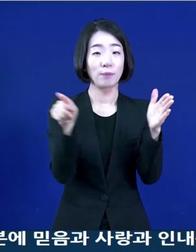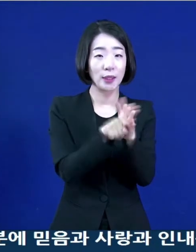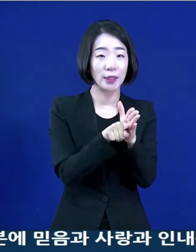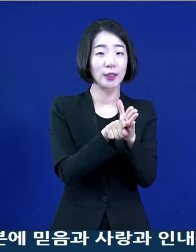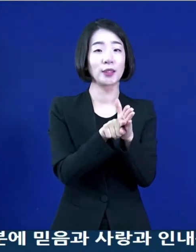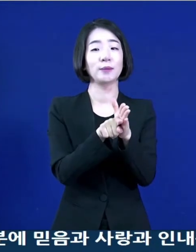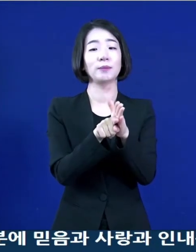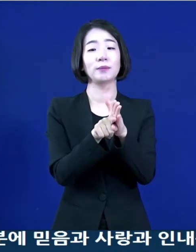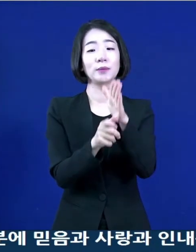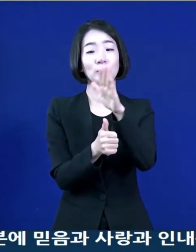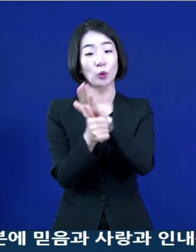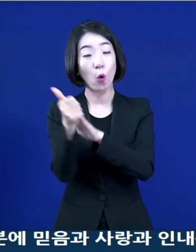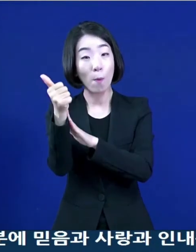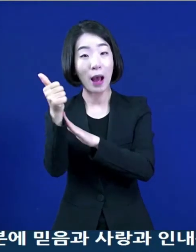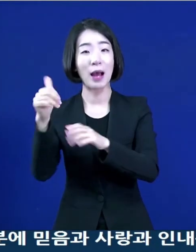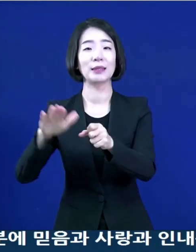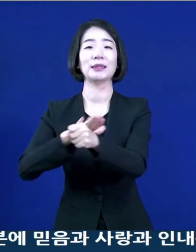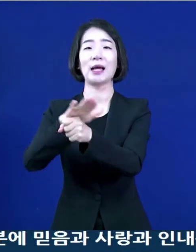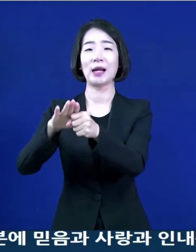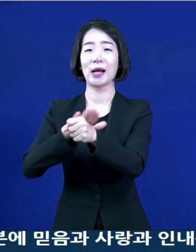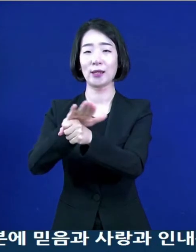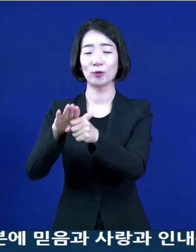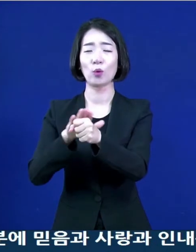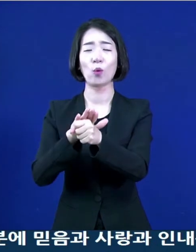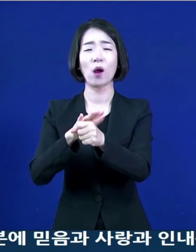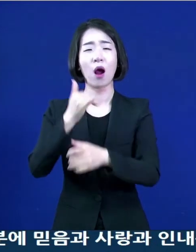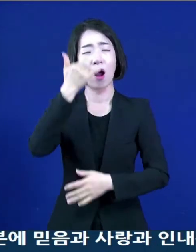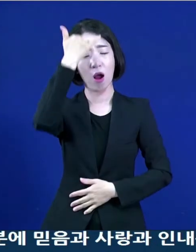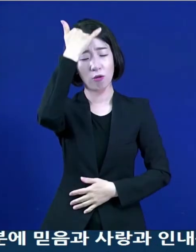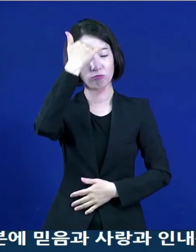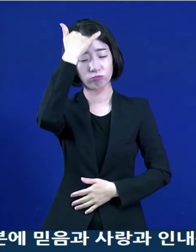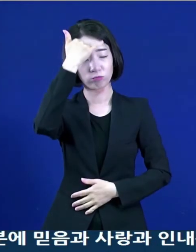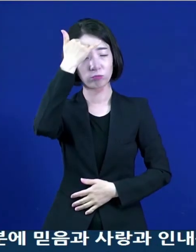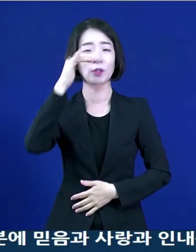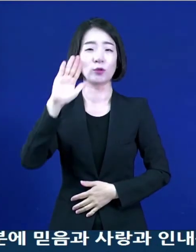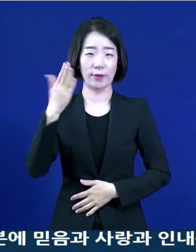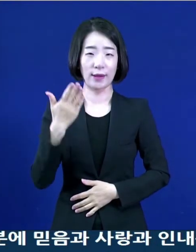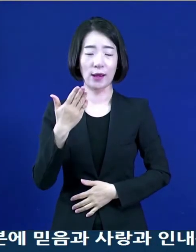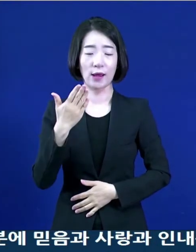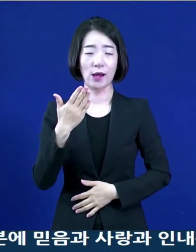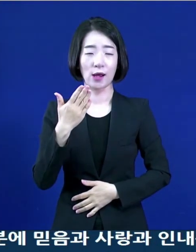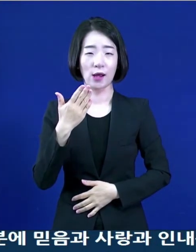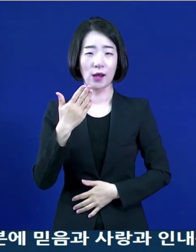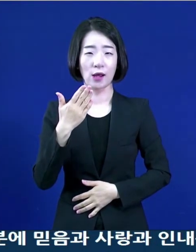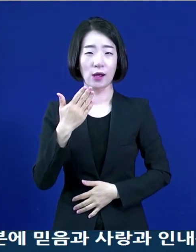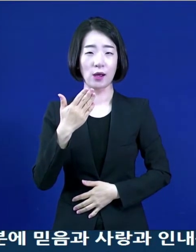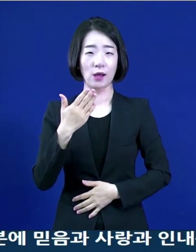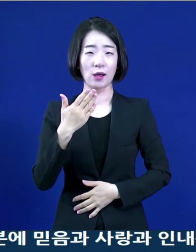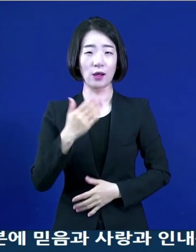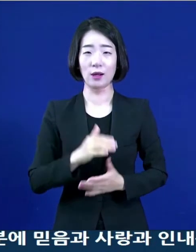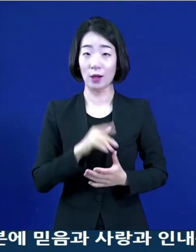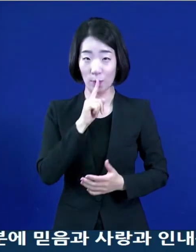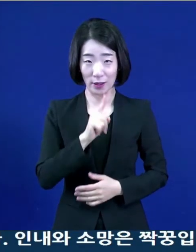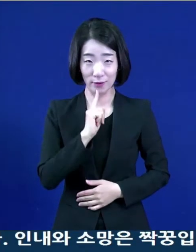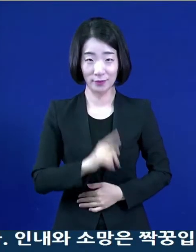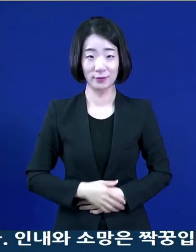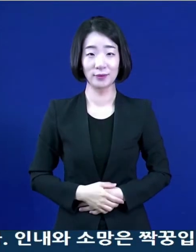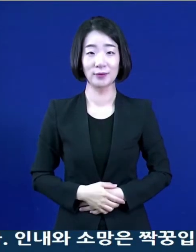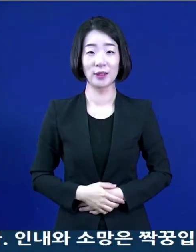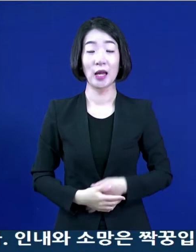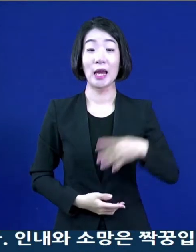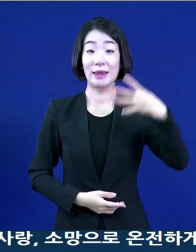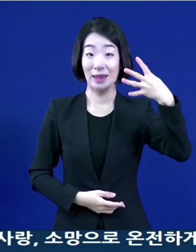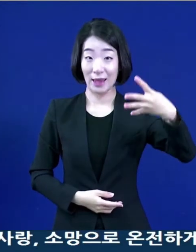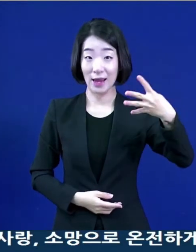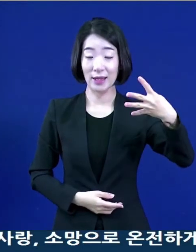되며, 이건 덕스러워진다, 이런 얘기입니다. 덕스러워진다. 자, 한번 저를 봐주시고요. 네 가지